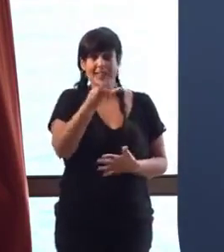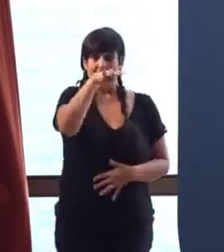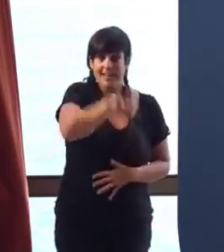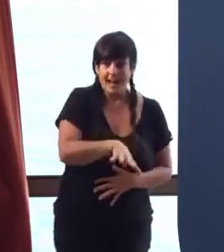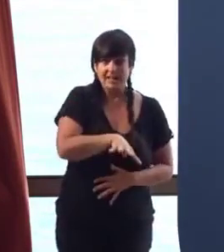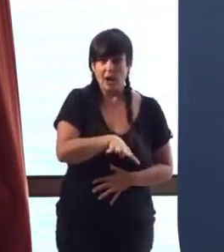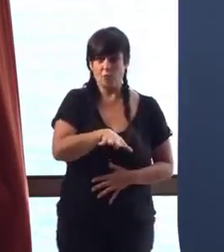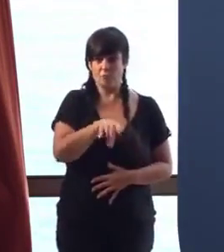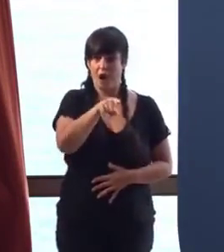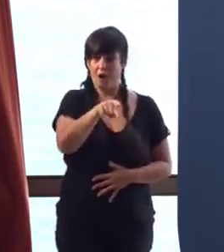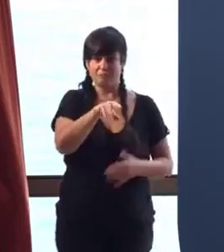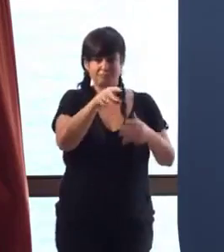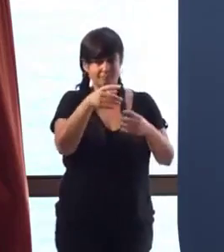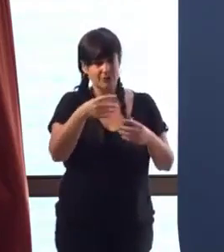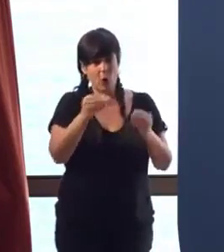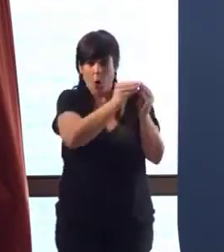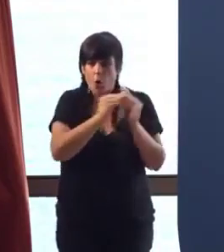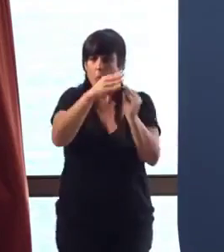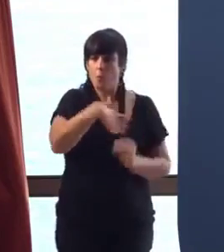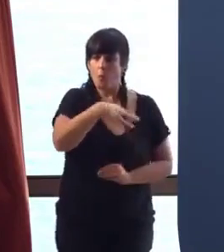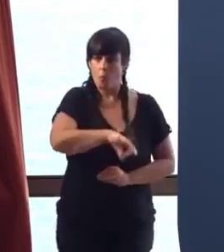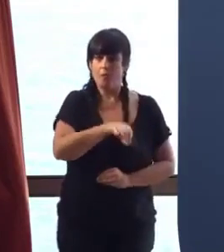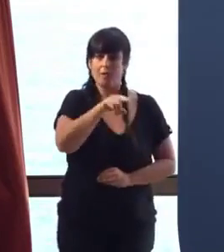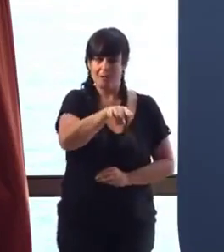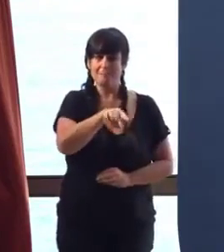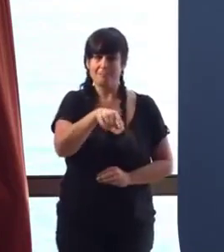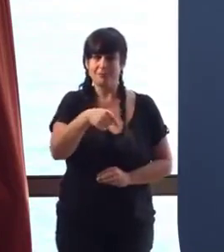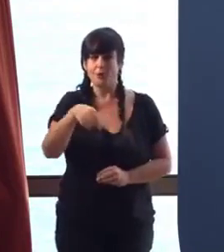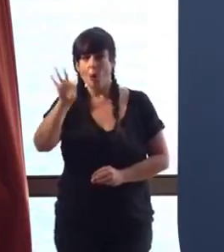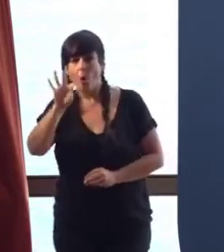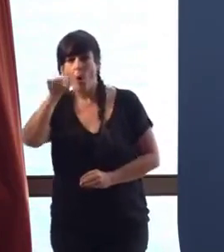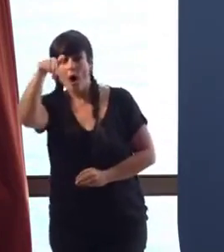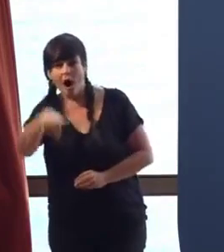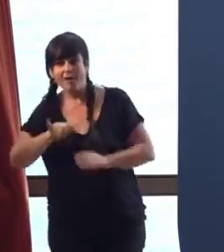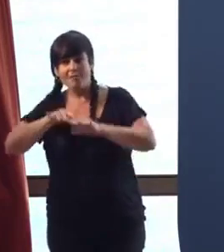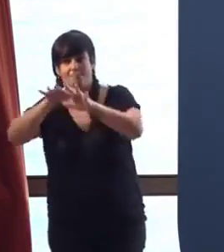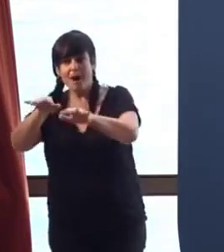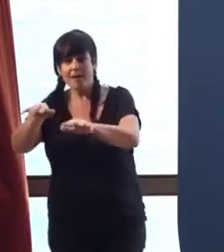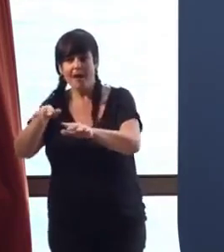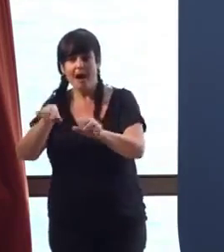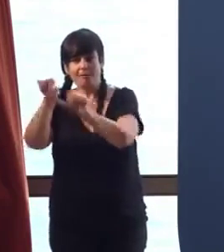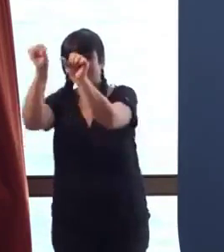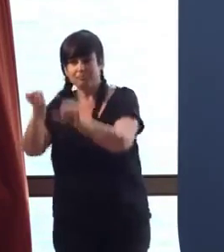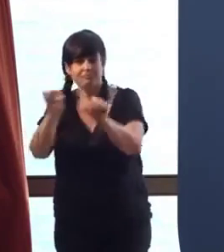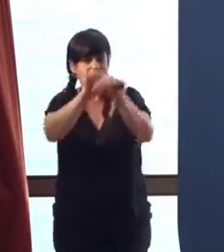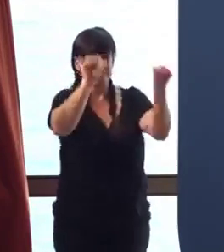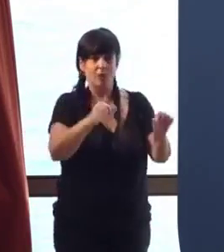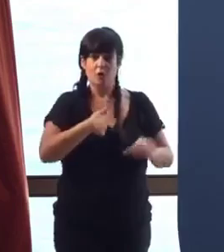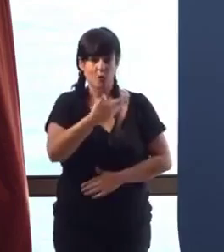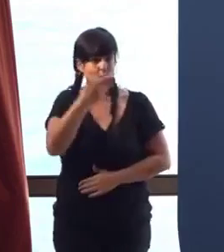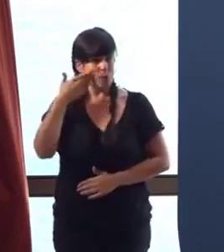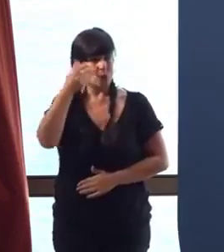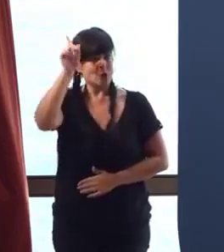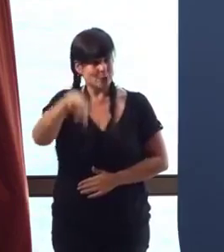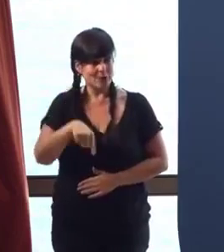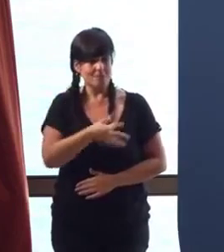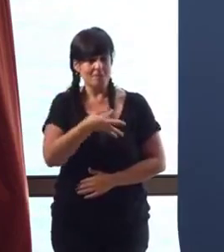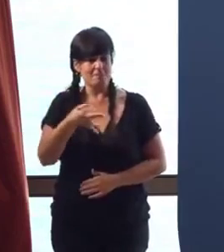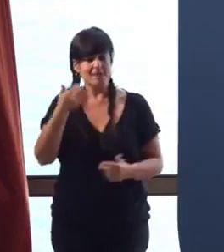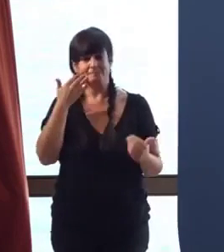Podem. Estoy orgulloso de que nuestra referencia en Galicia se llame en Marea. Quería dar las gracias también muy